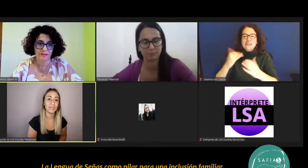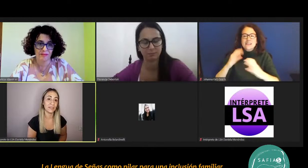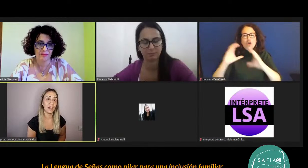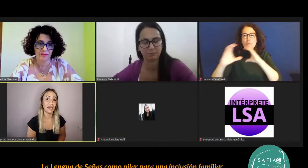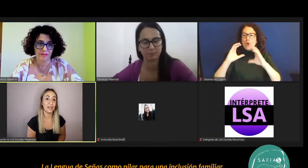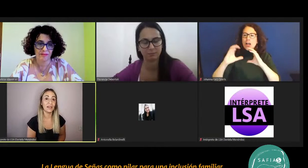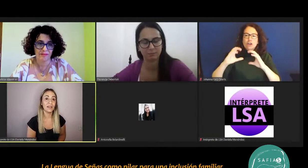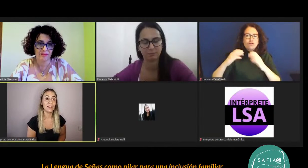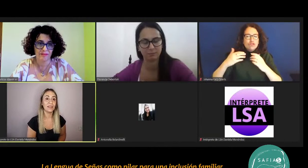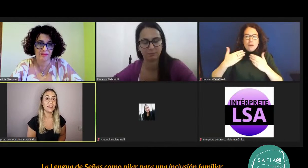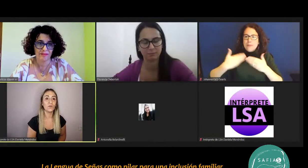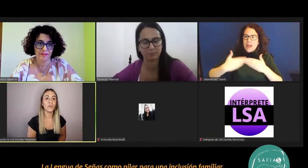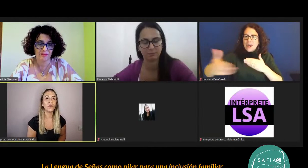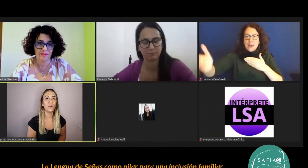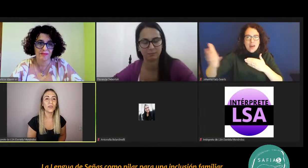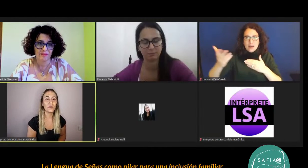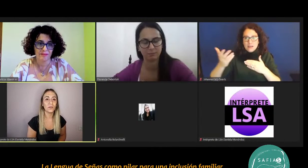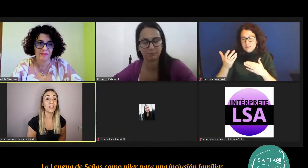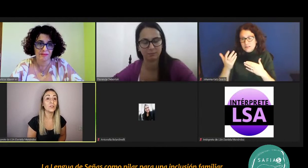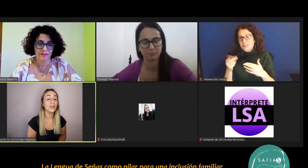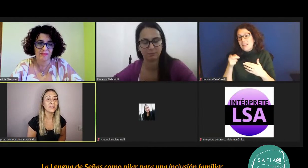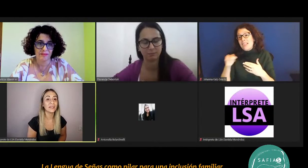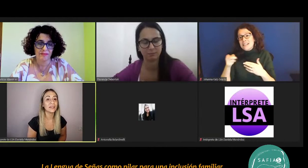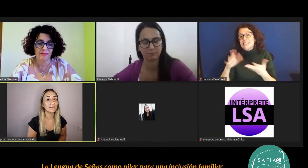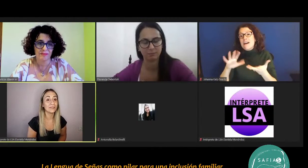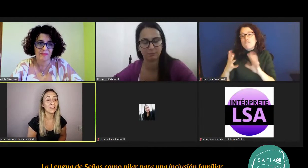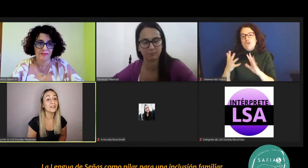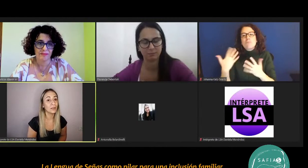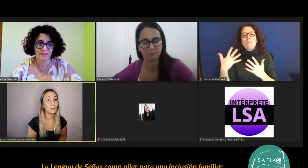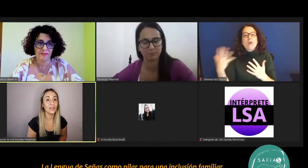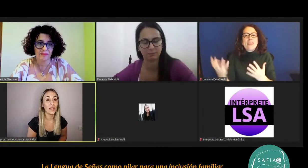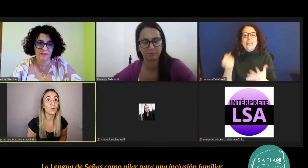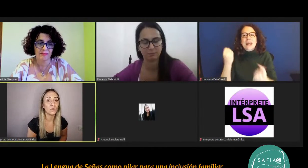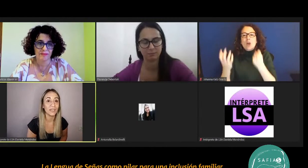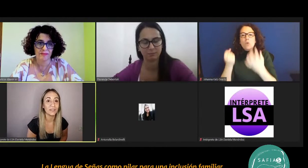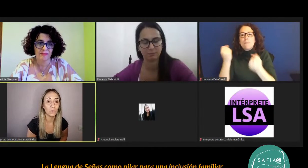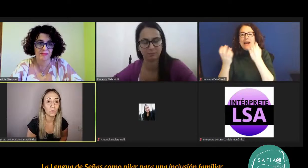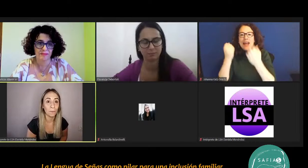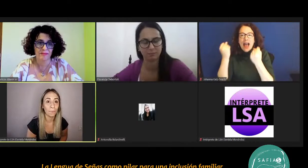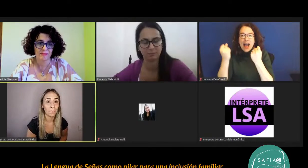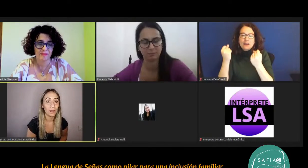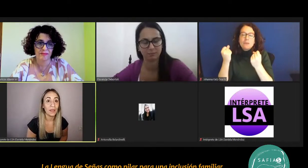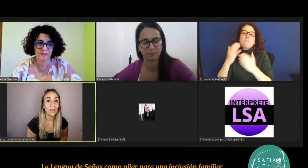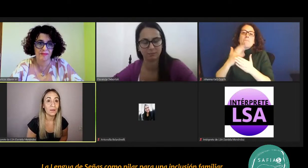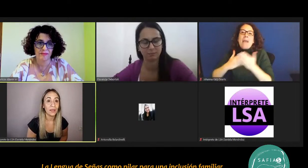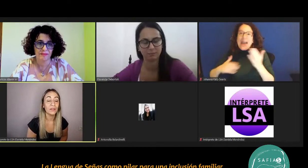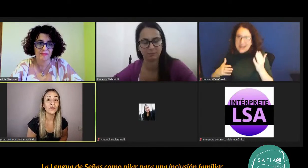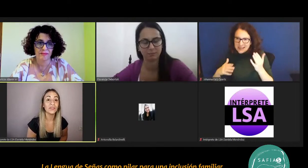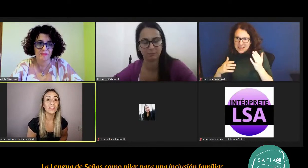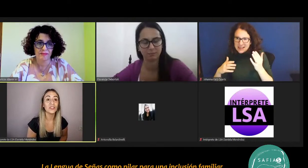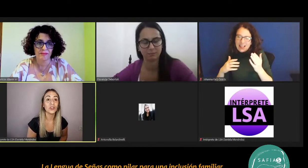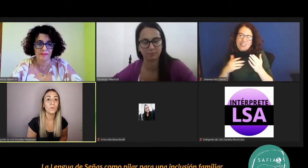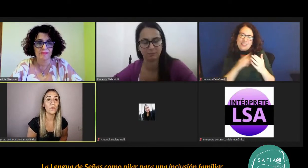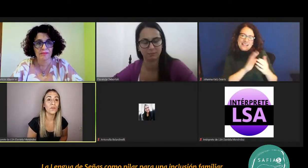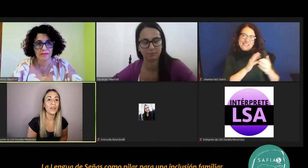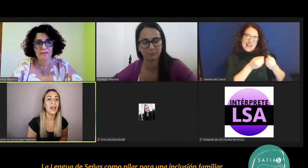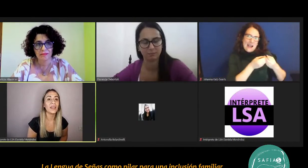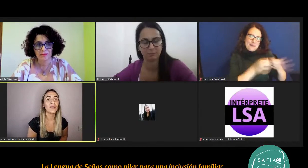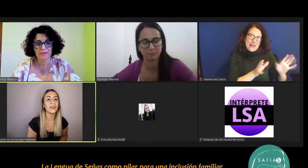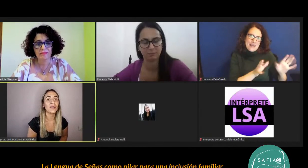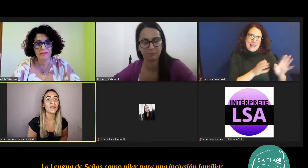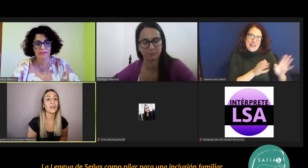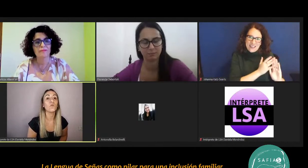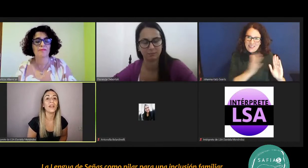actividad física, que esté incluido en todo esto, y que en todas estas actividades esté incluida la comunicación. Entonces este chico